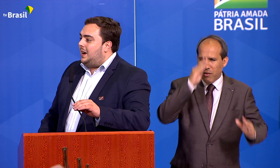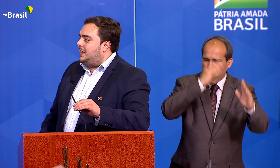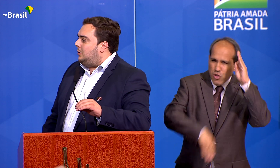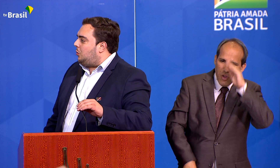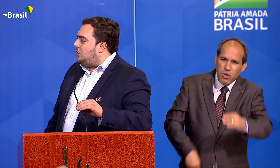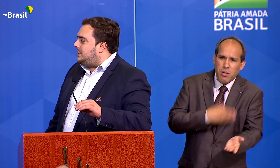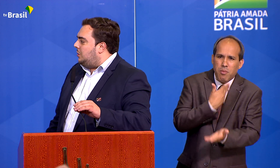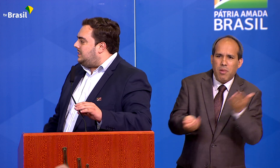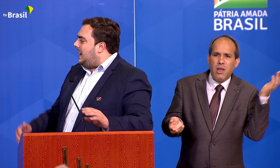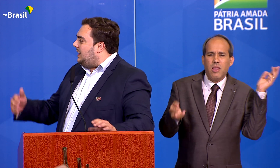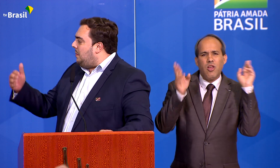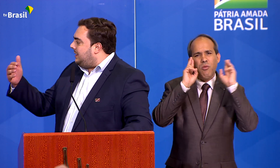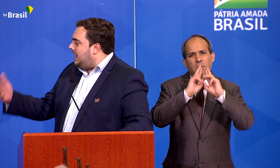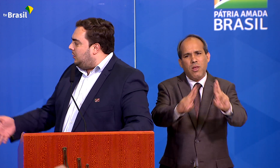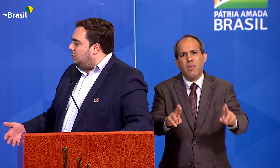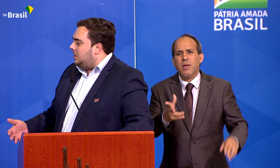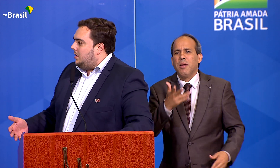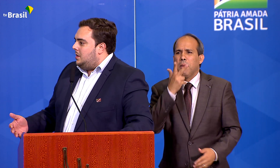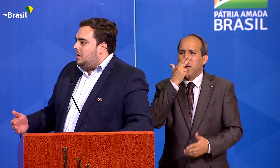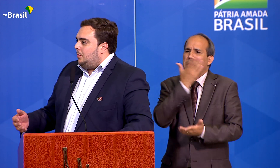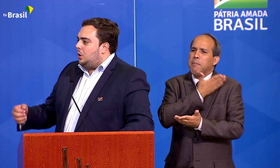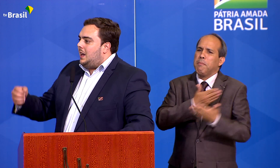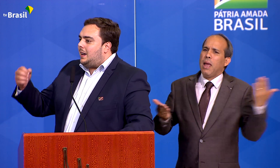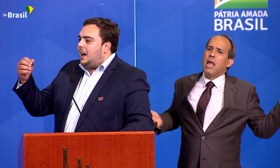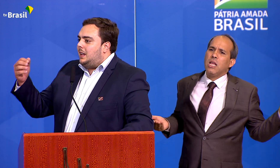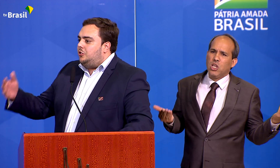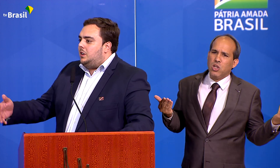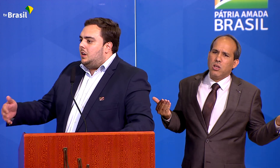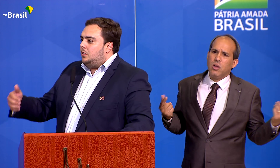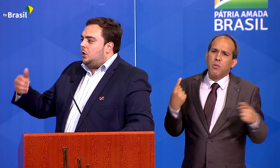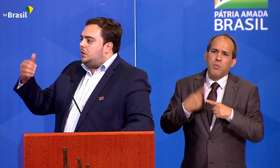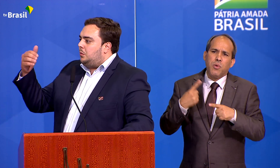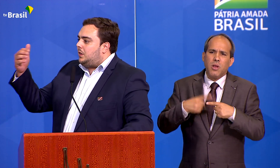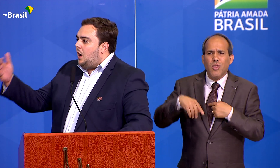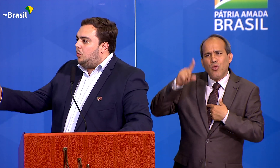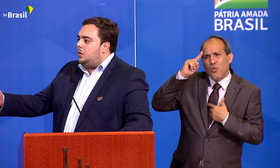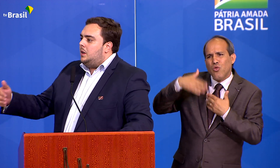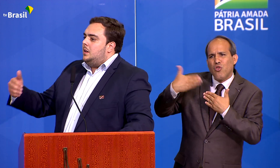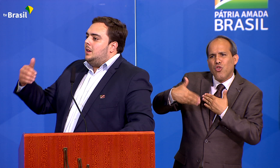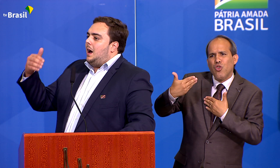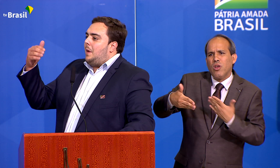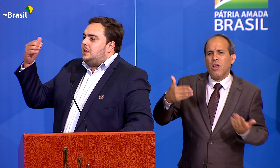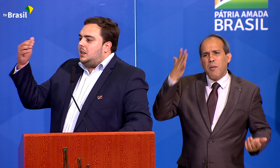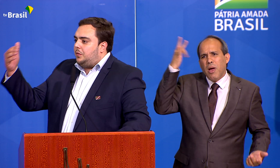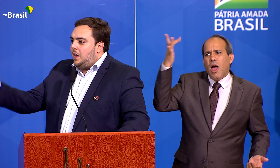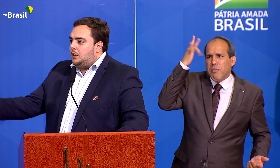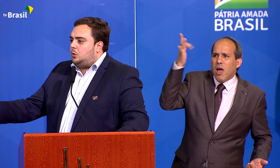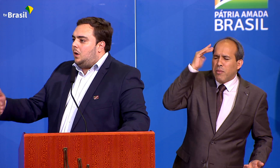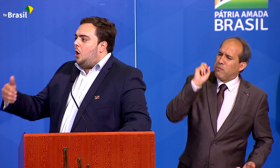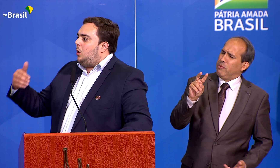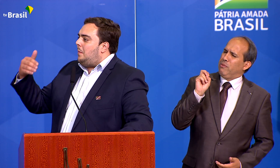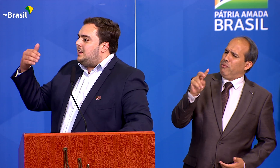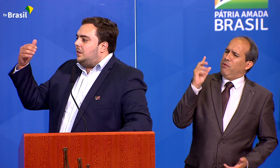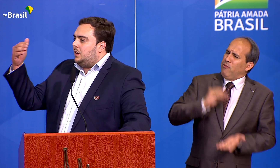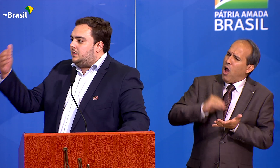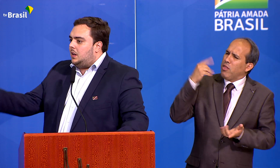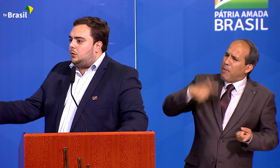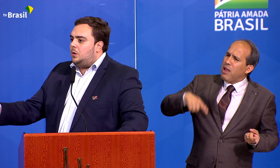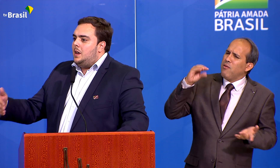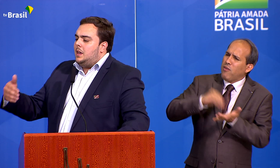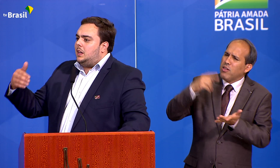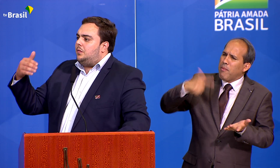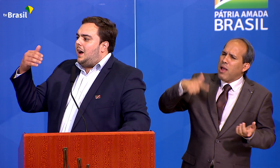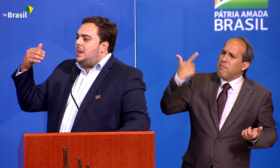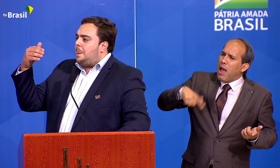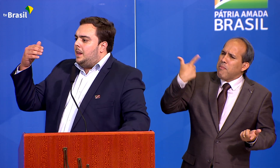vão perdendo a condição de estar debatendo porque a cada dia nós vamos algo a mais ser feito algo a mais